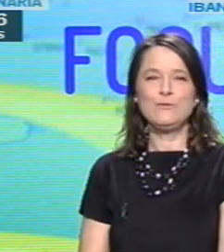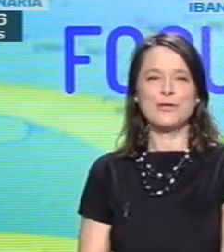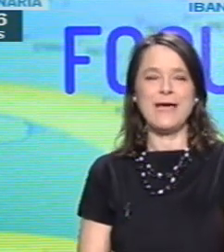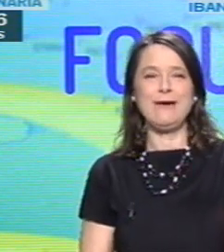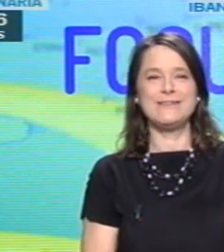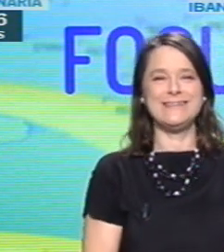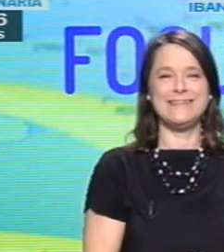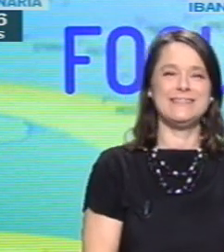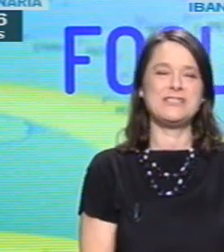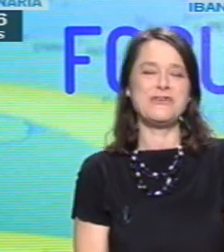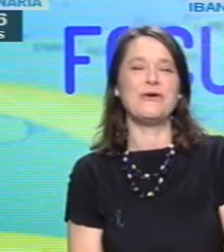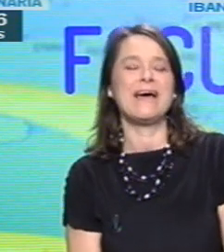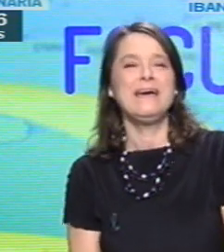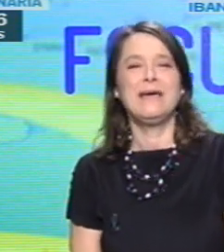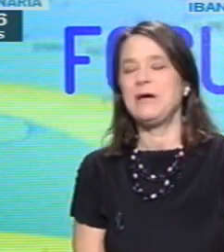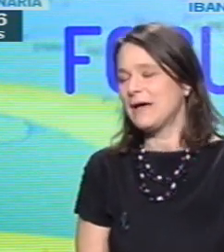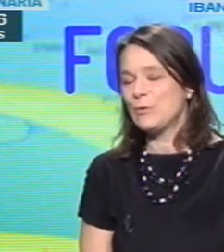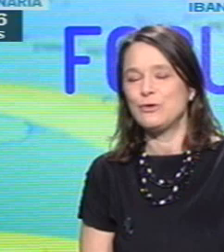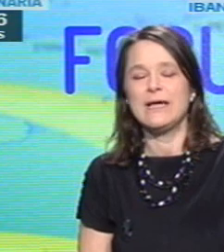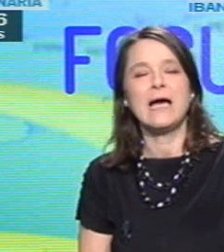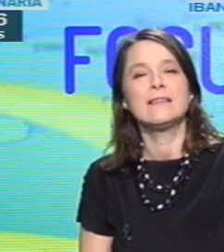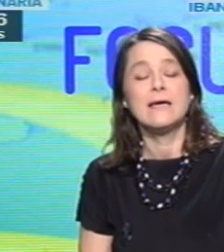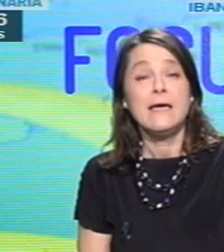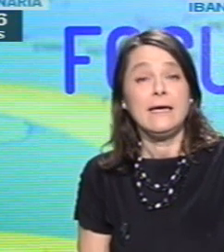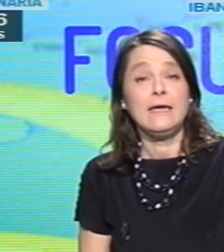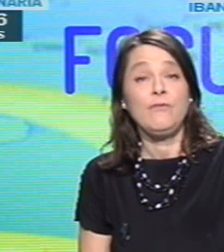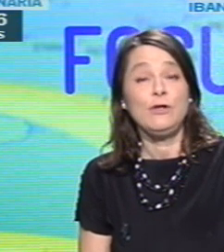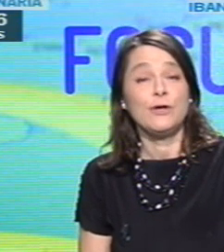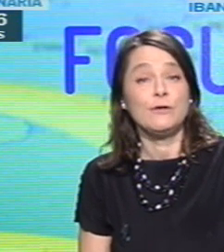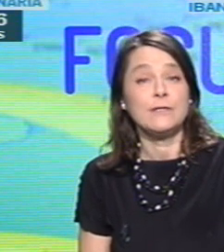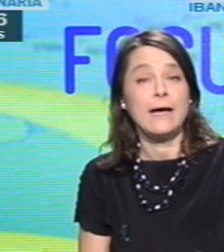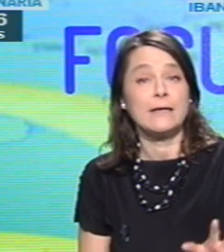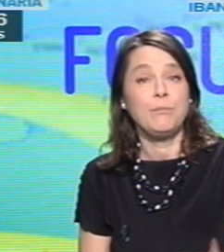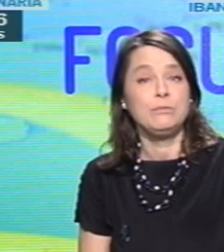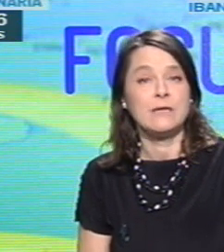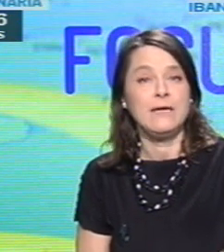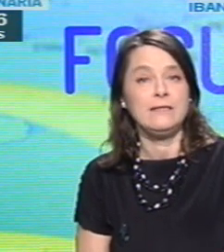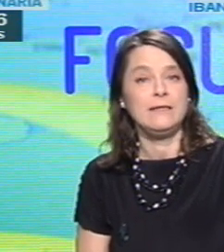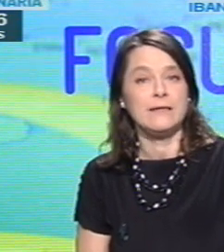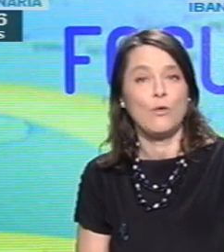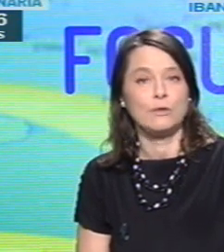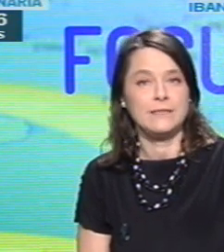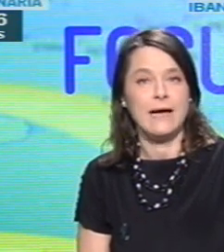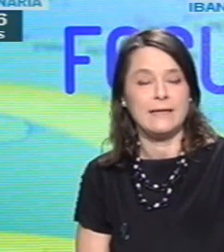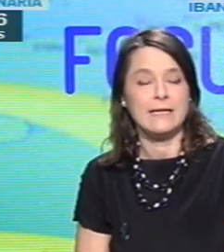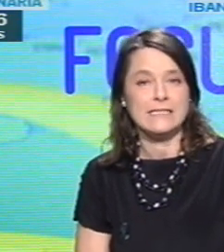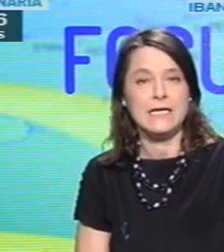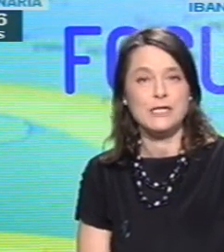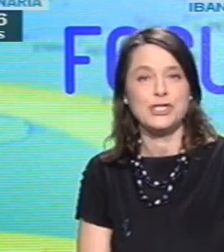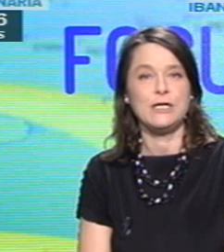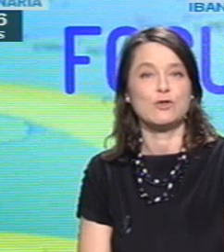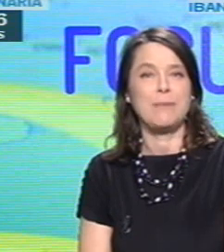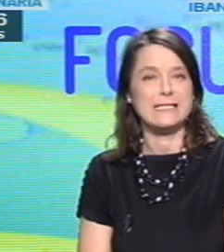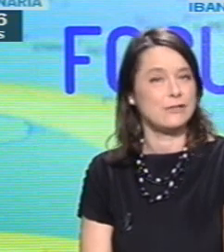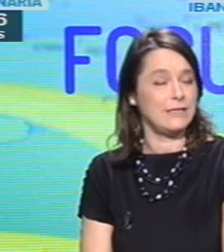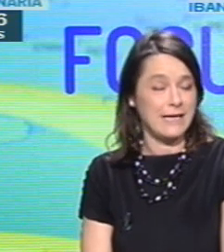un gioiello di signora e poi anche molto elegante. E io voglio ricordare gli appuntamenti quotidiani, alle 16